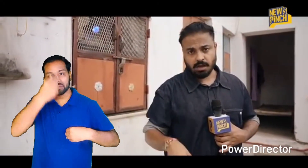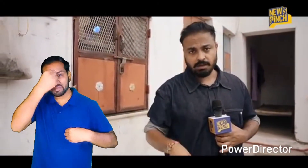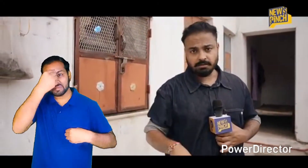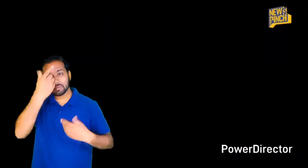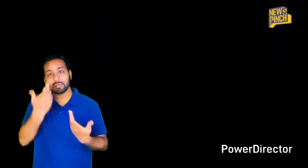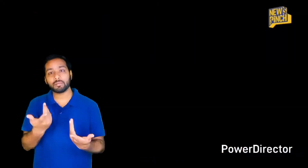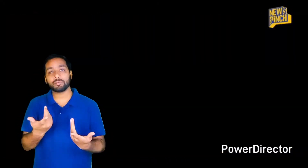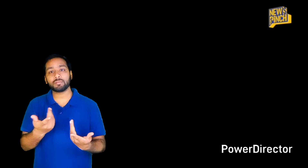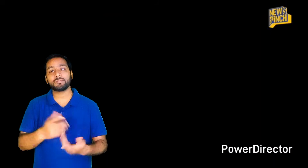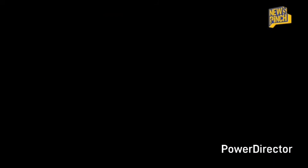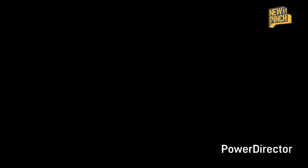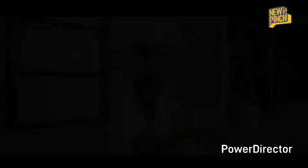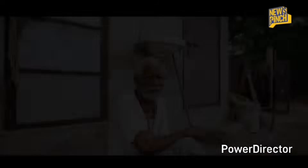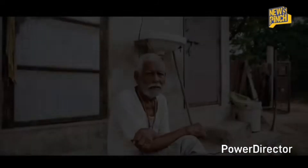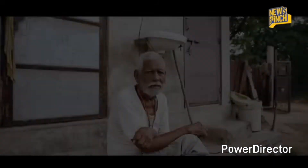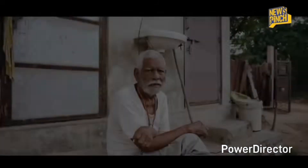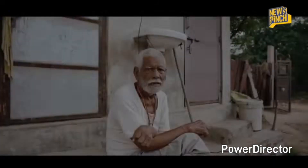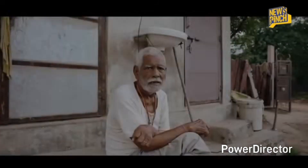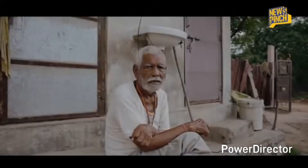घुल चुका है।